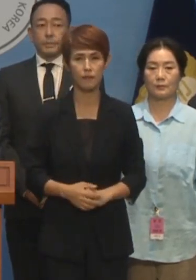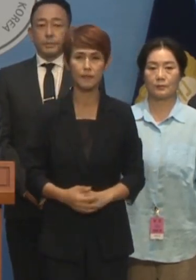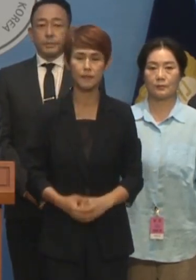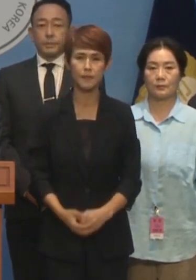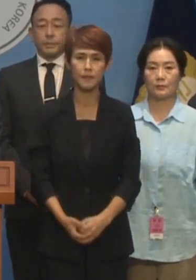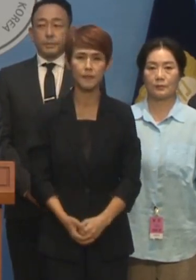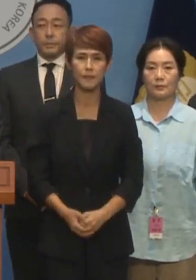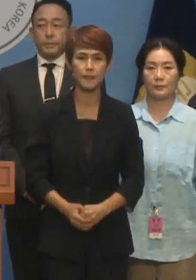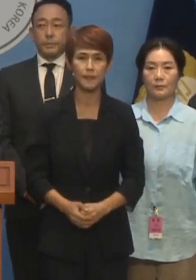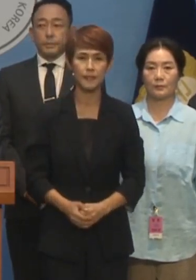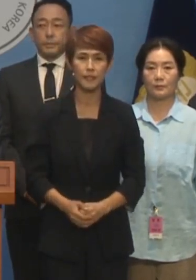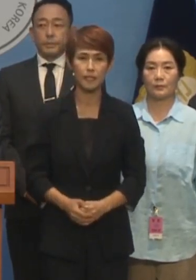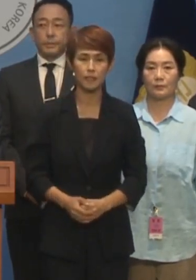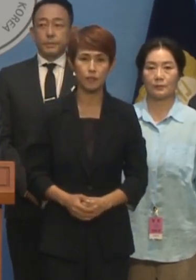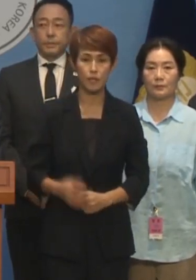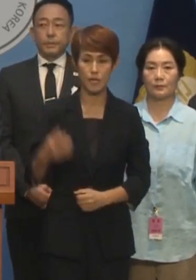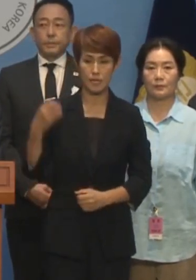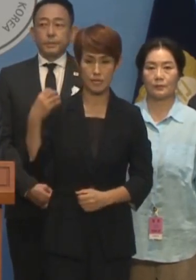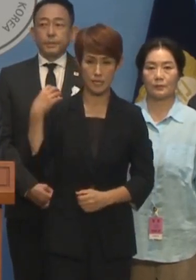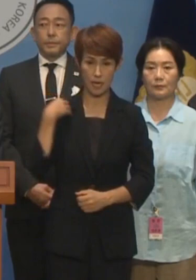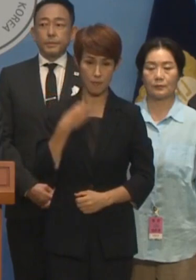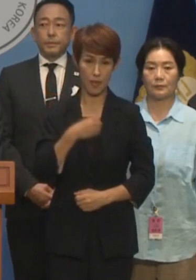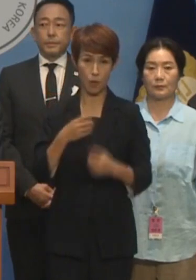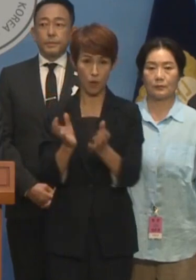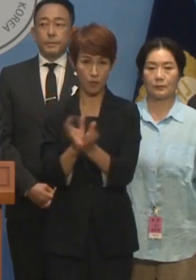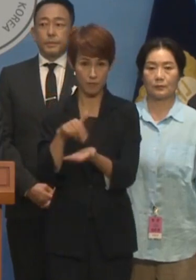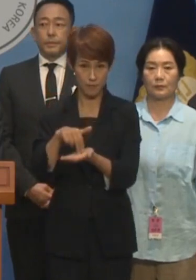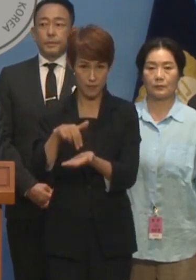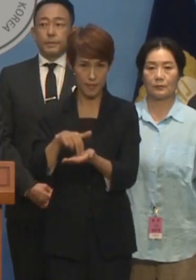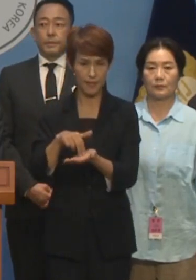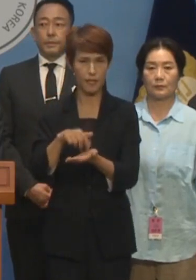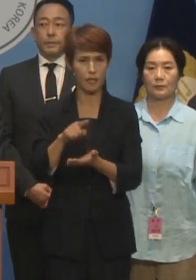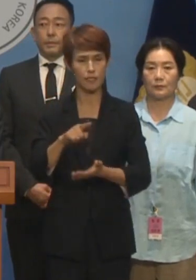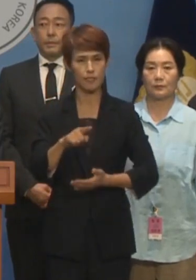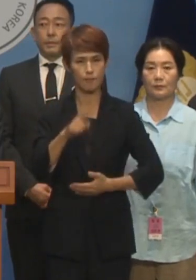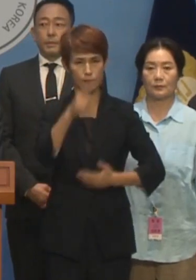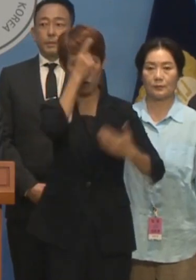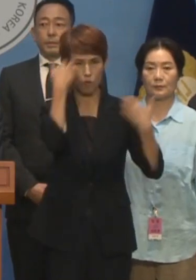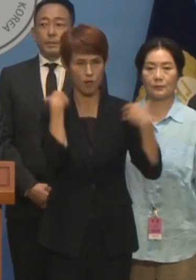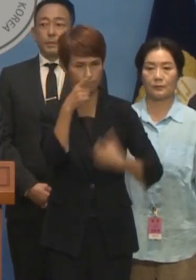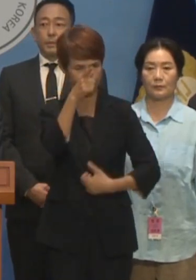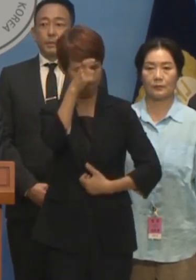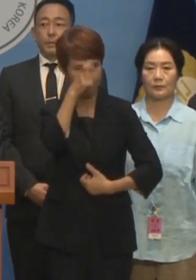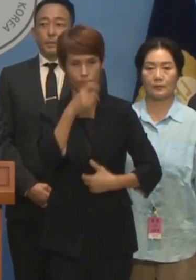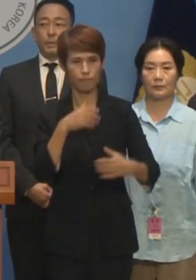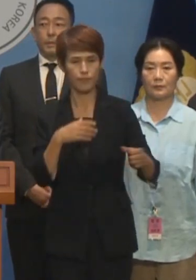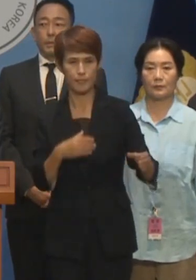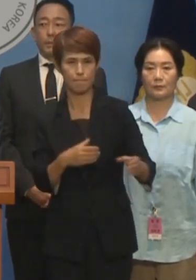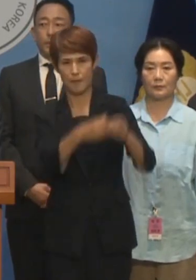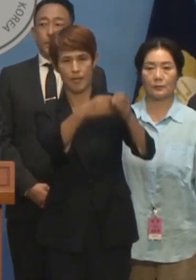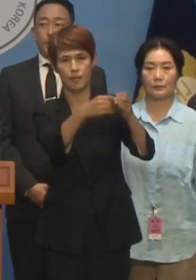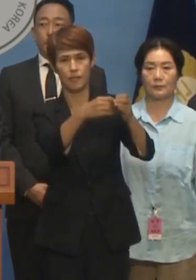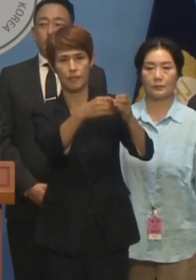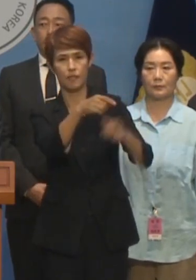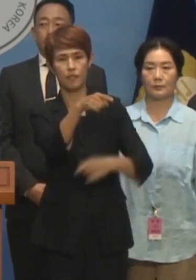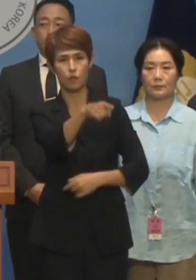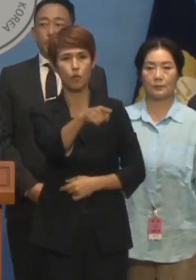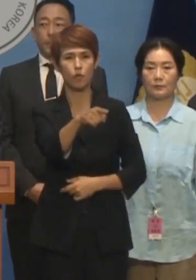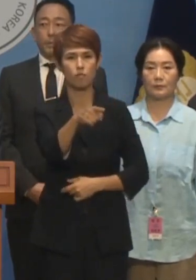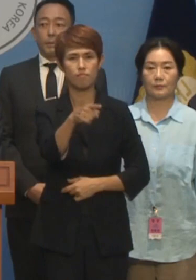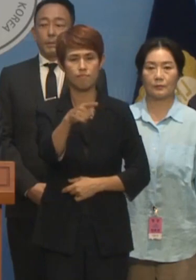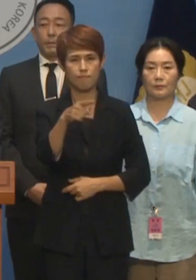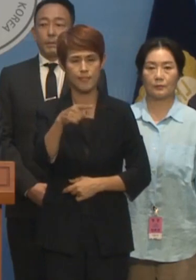없었습니다. 이에 우리 책임당원들은 무도한 정권에 맞서 싸우며 부단한 참여와